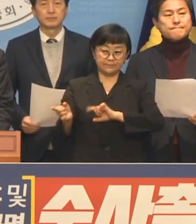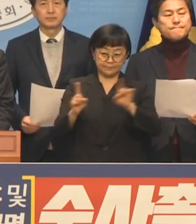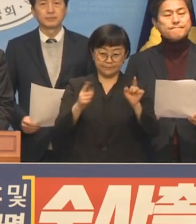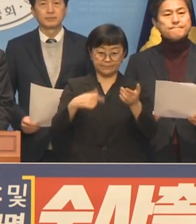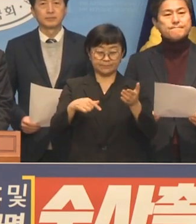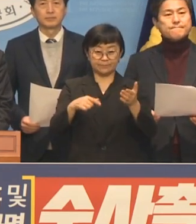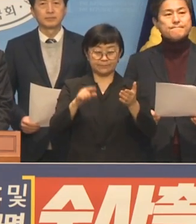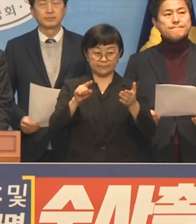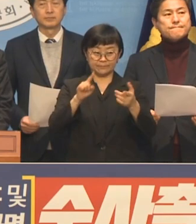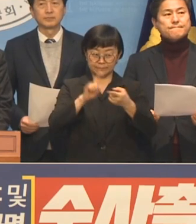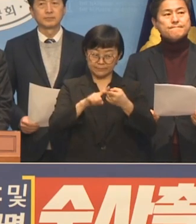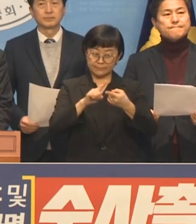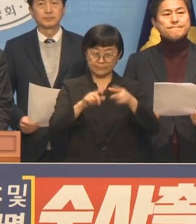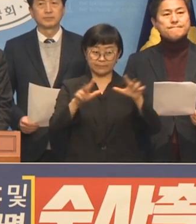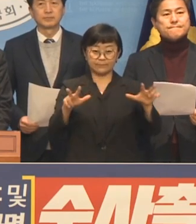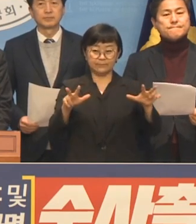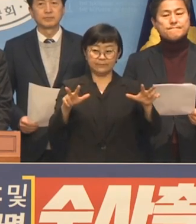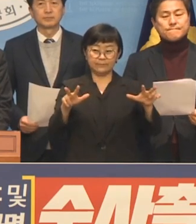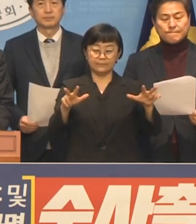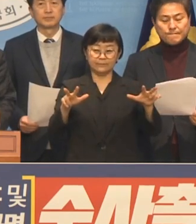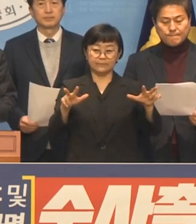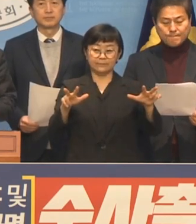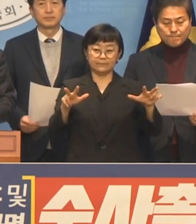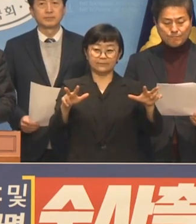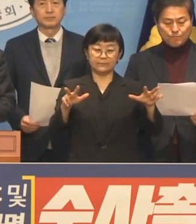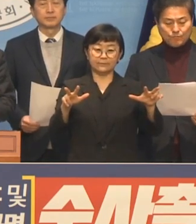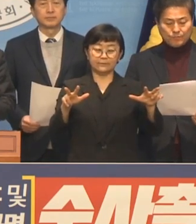아마 지금은 좀